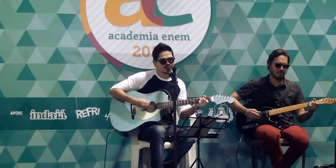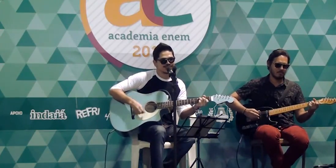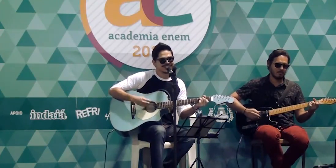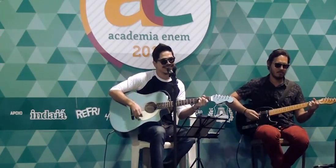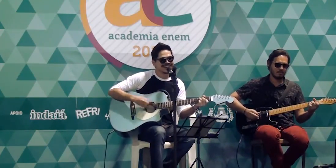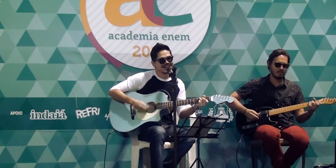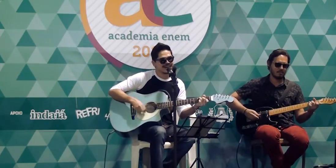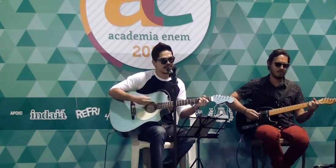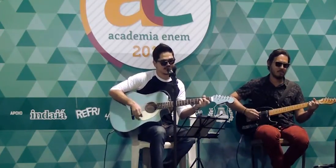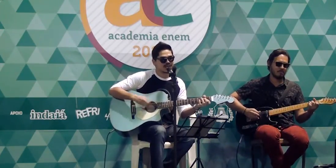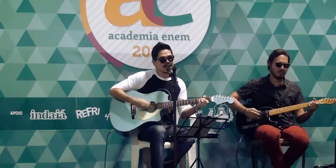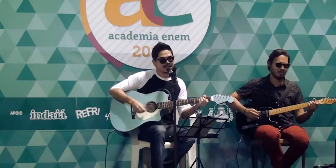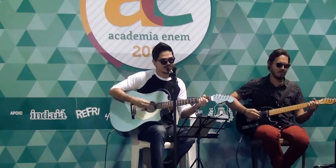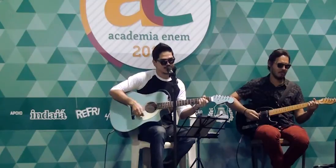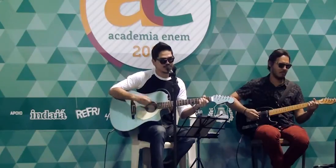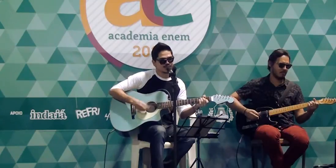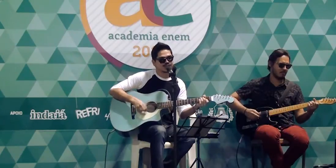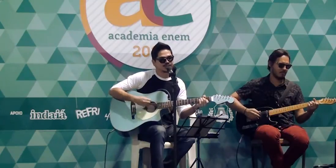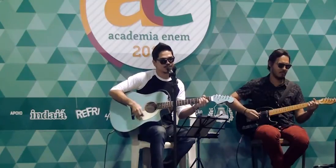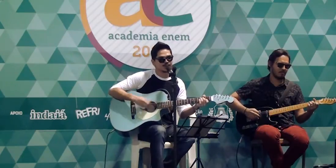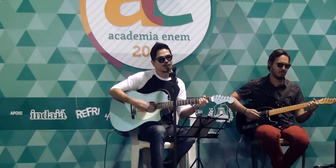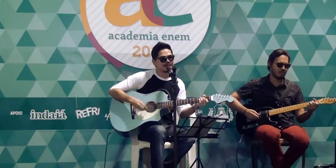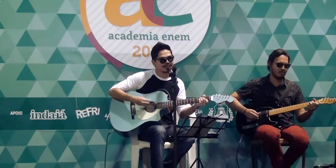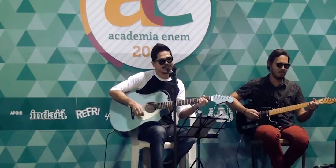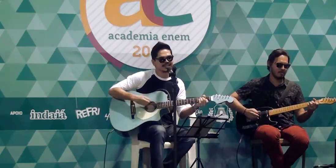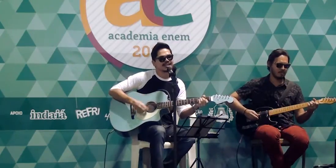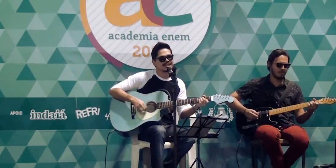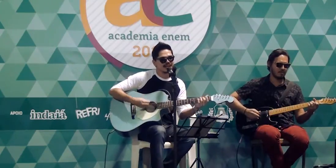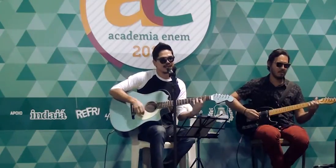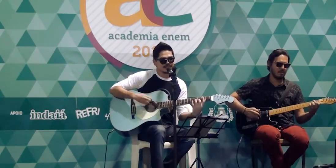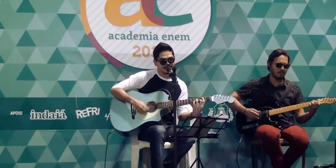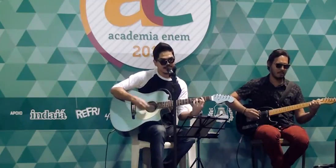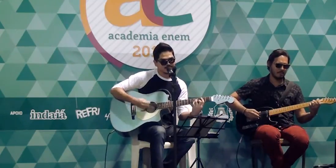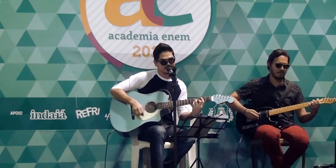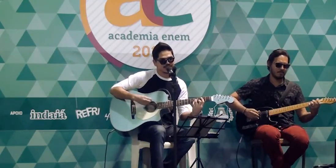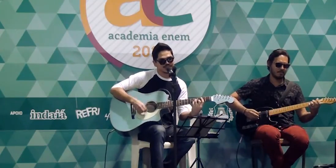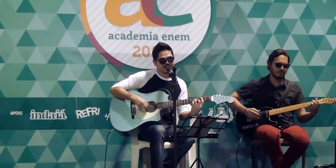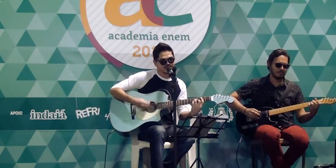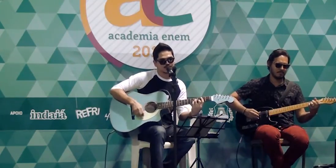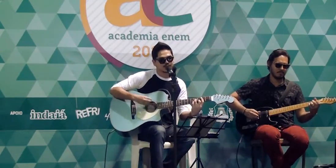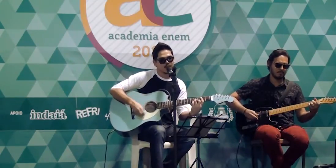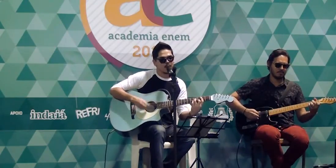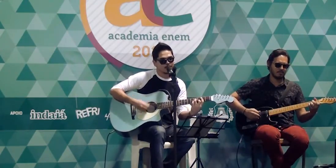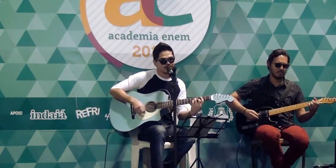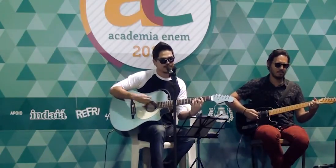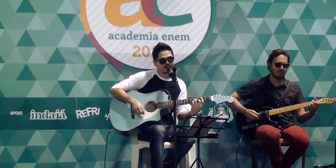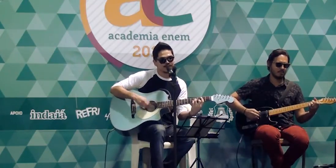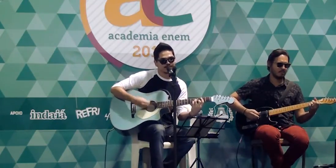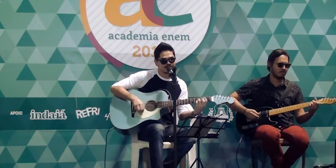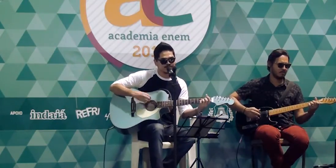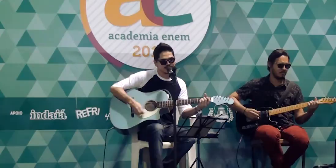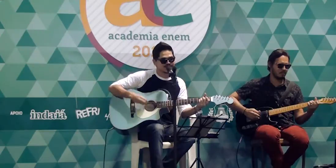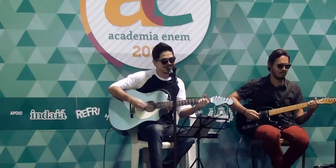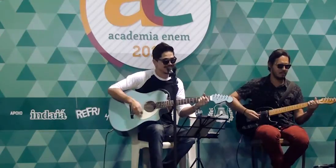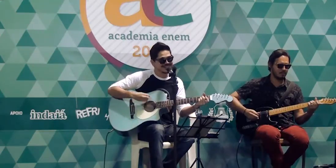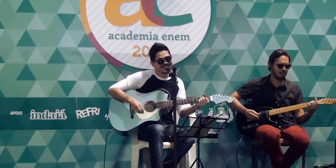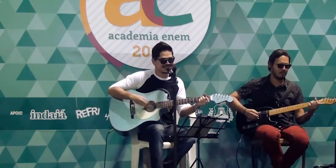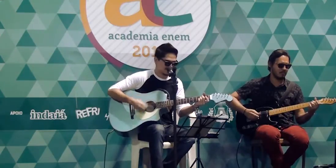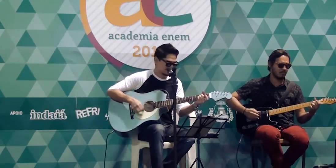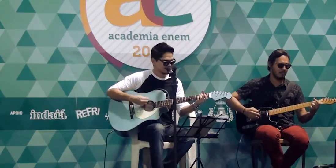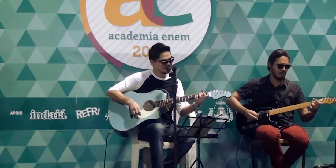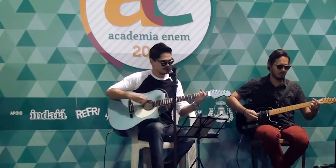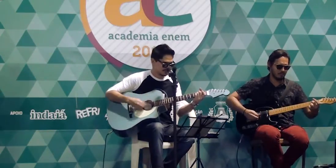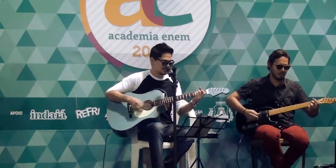Todos os dias antes de dormir, lembro e esqueço como foi o